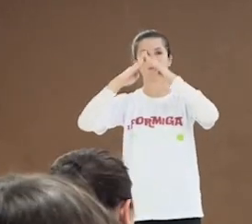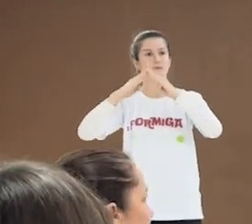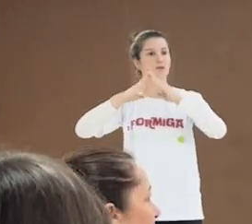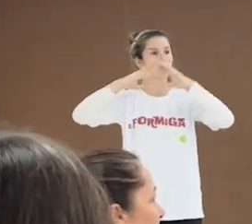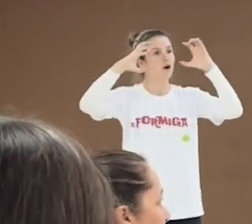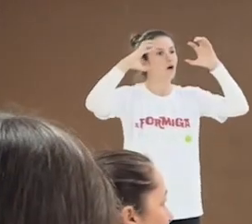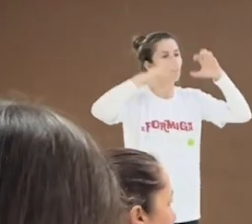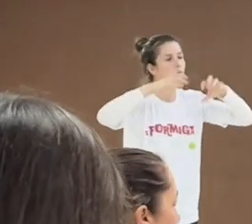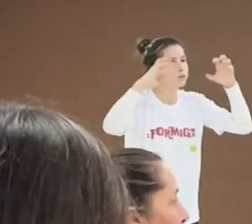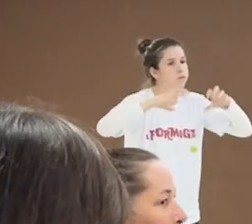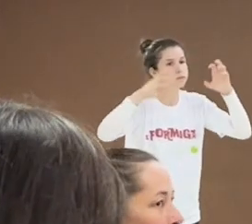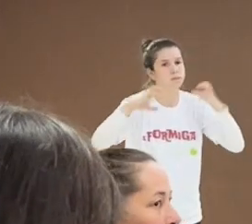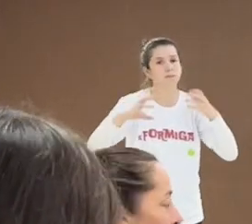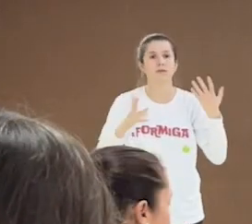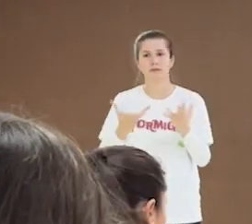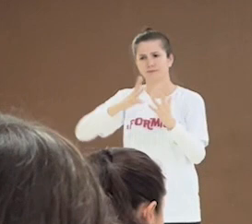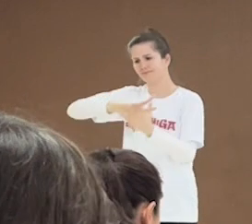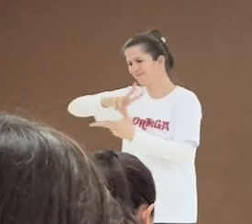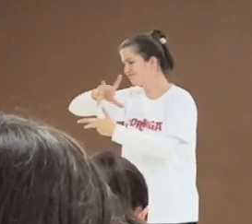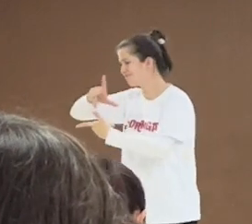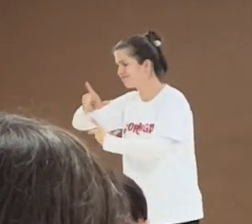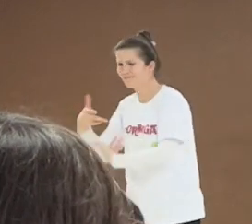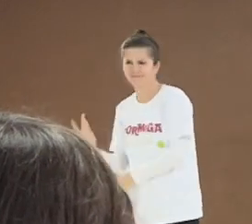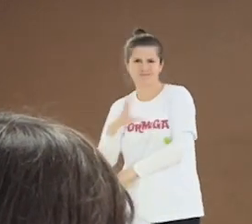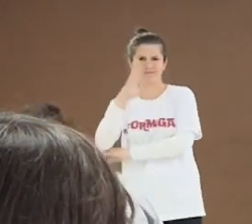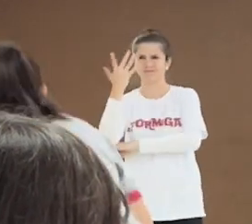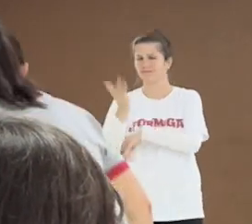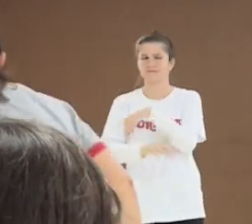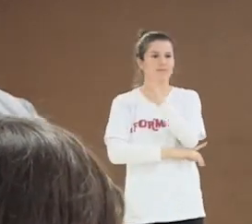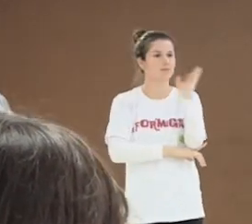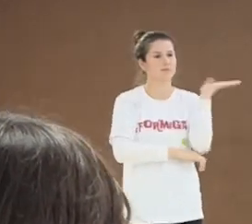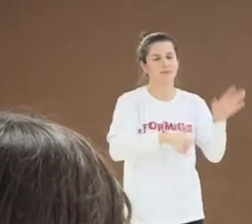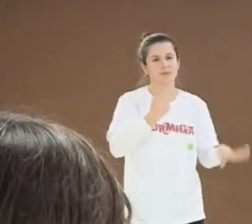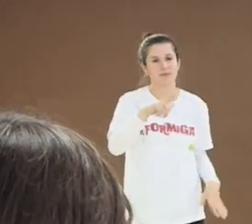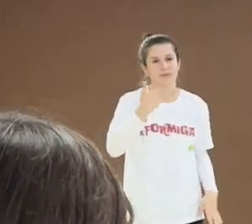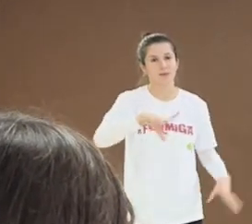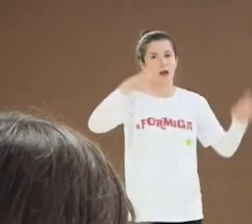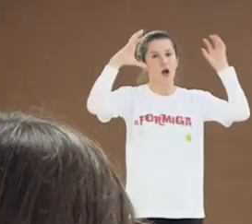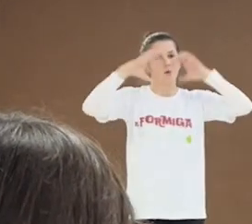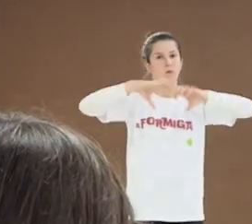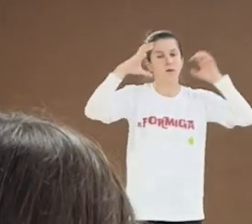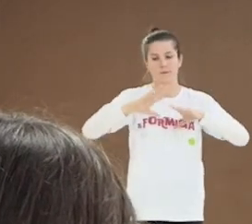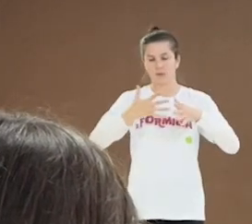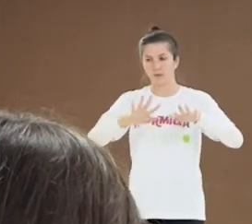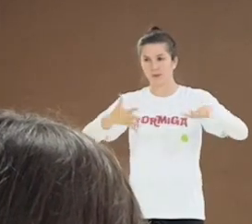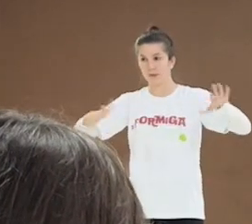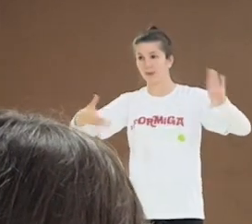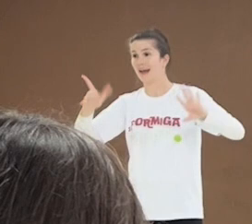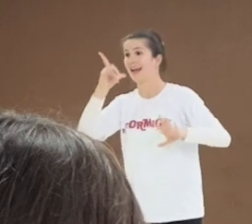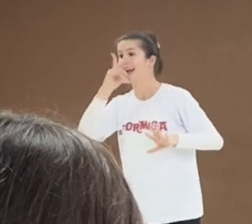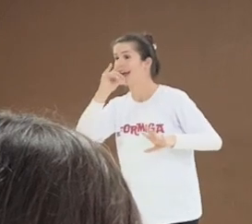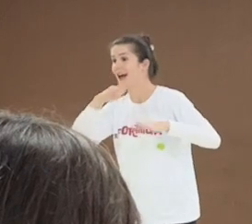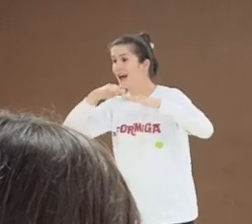mudando no mundo. E o aquecimento global está destruindo o nosso planeta, ocasionando tempestades, terremotos,